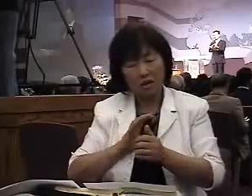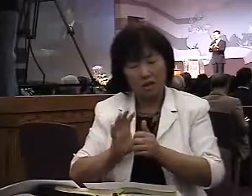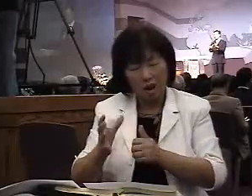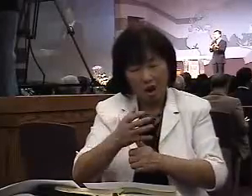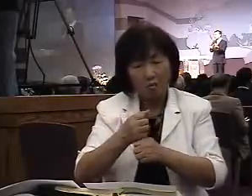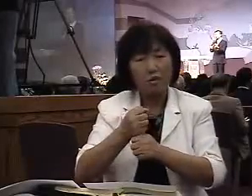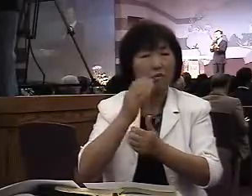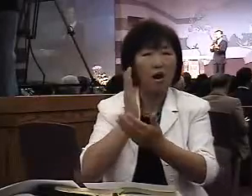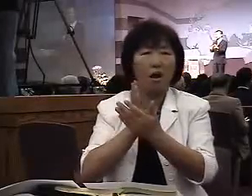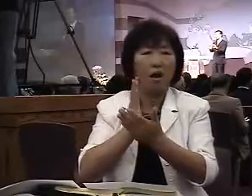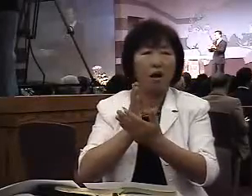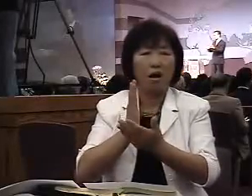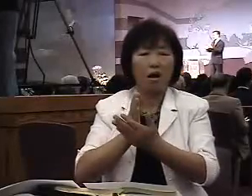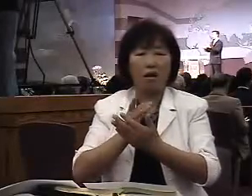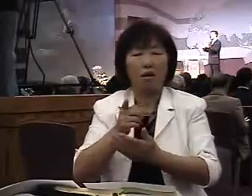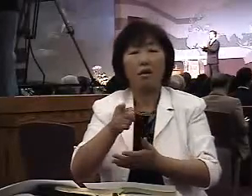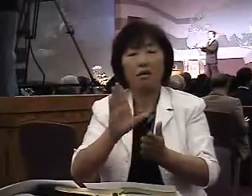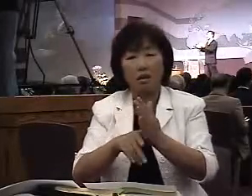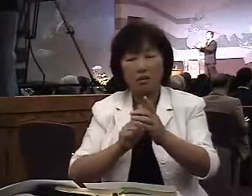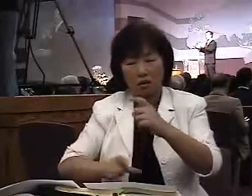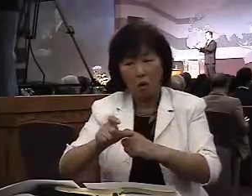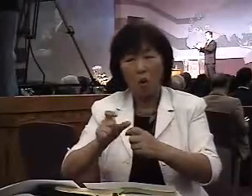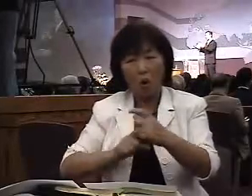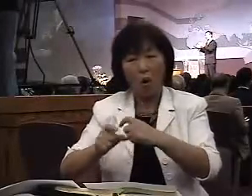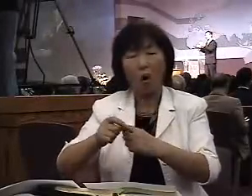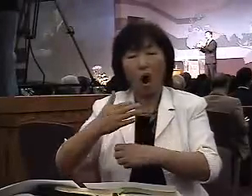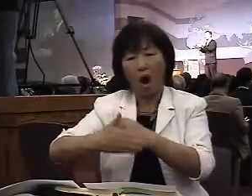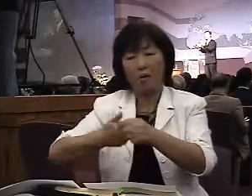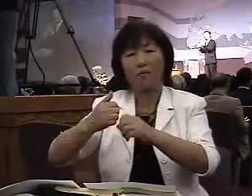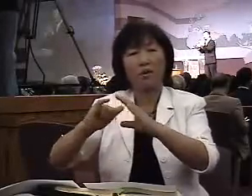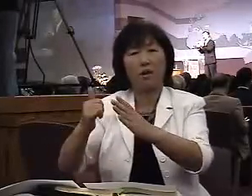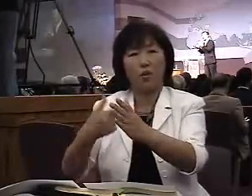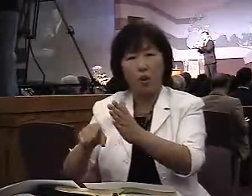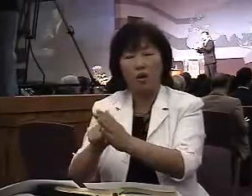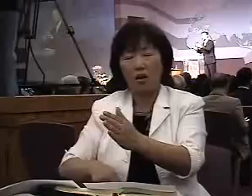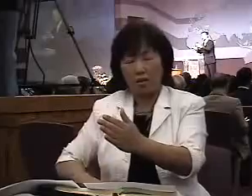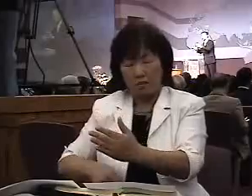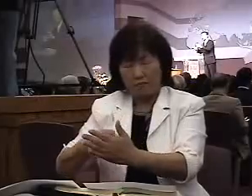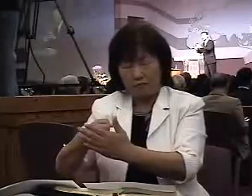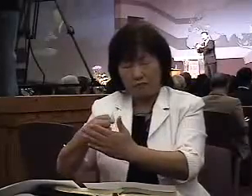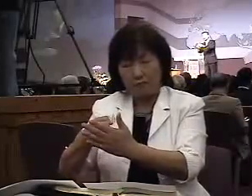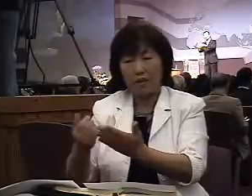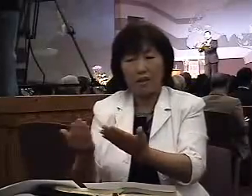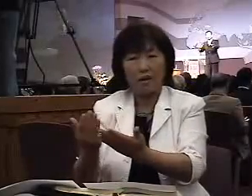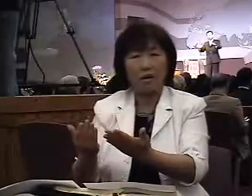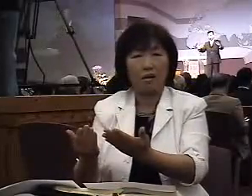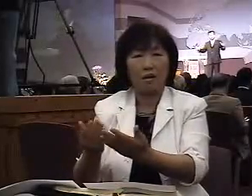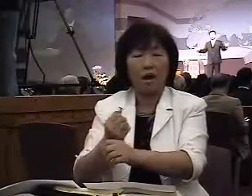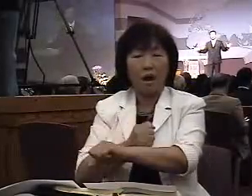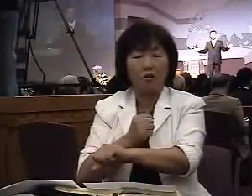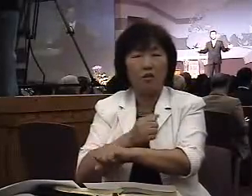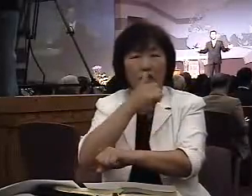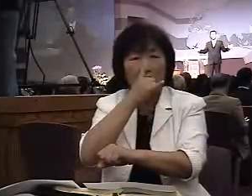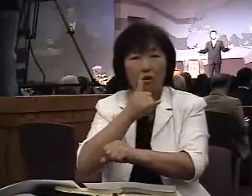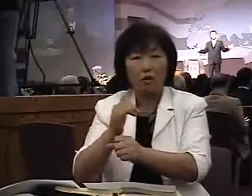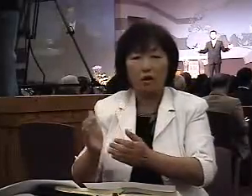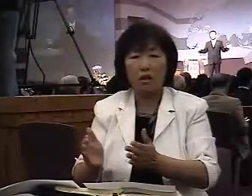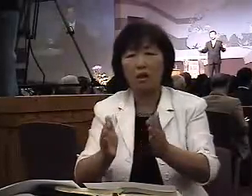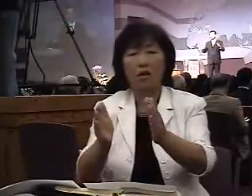말고 이럴 때일수록 더욱더 하나님 나라를 위하여 담대한 사역을 할 수 있도록 길을